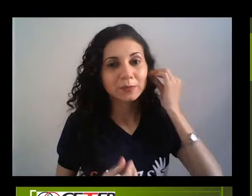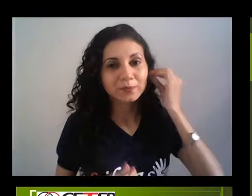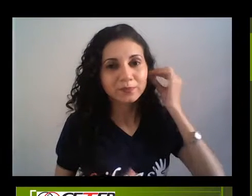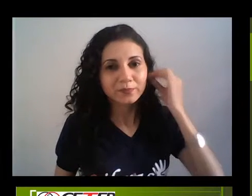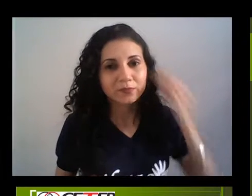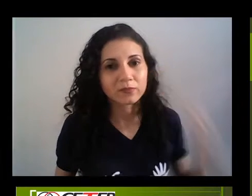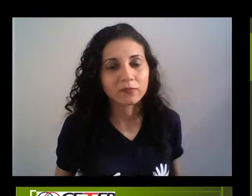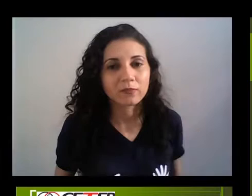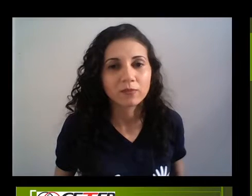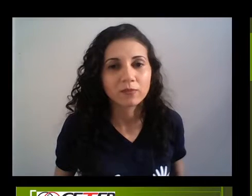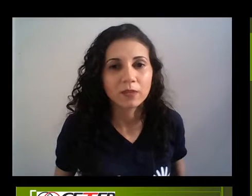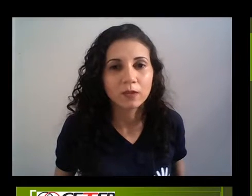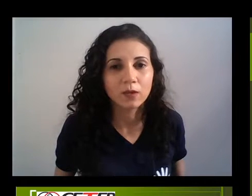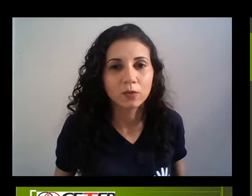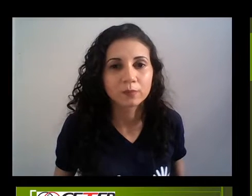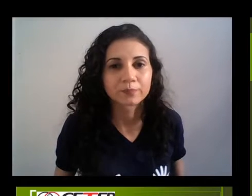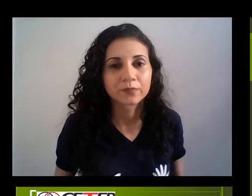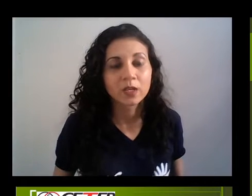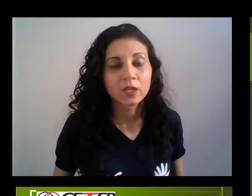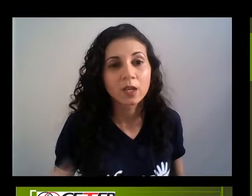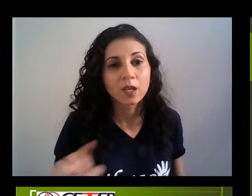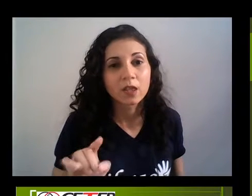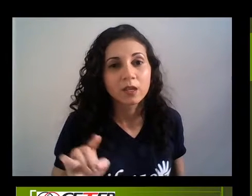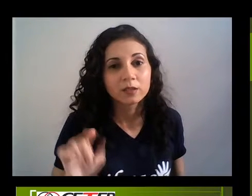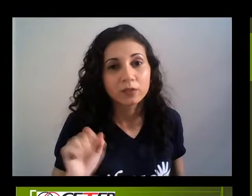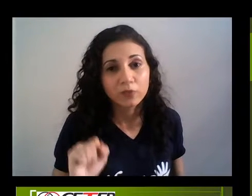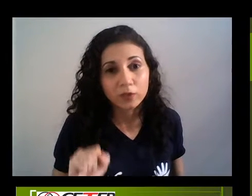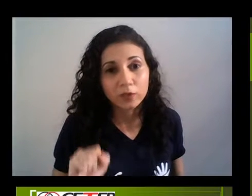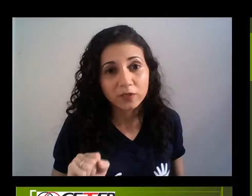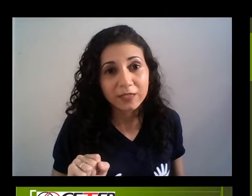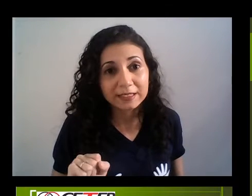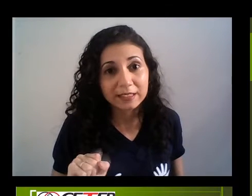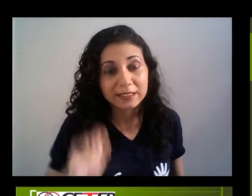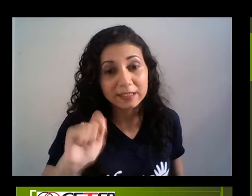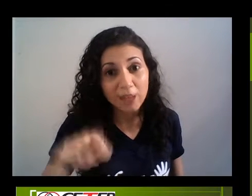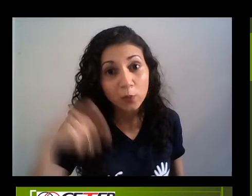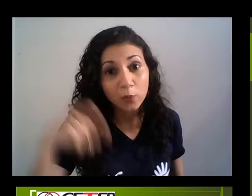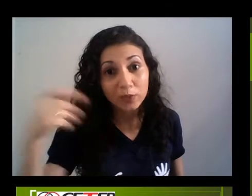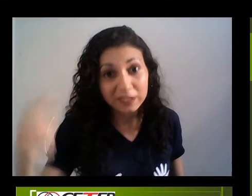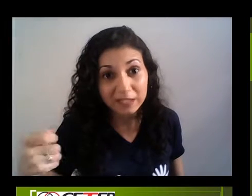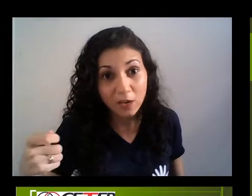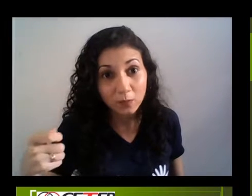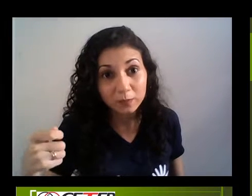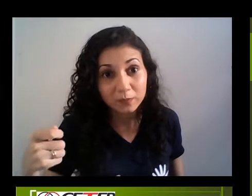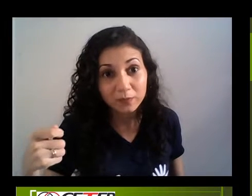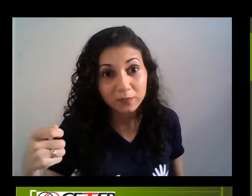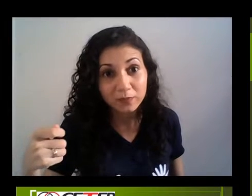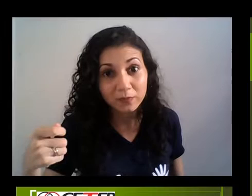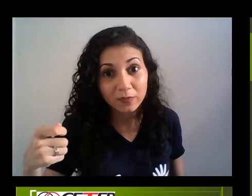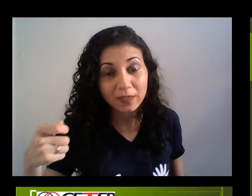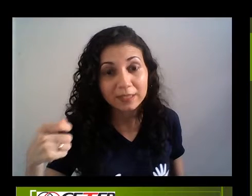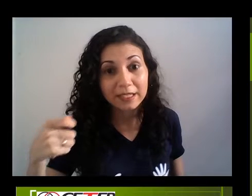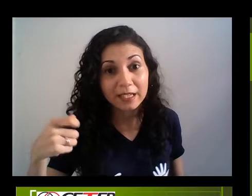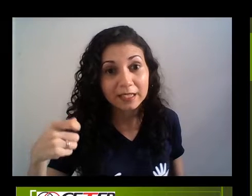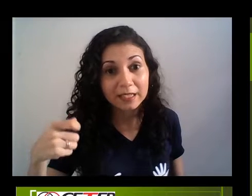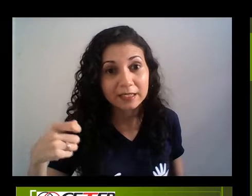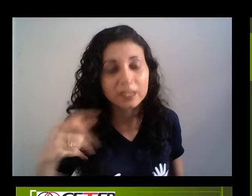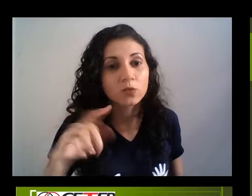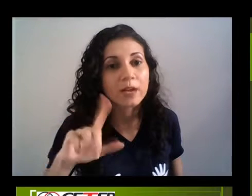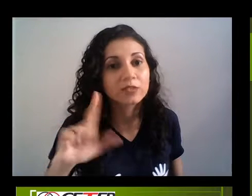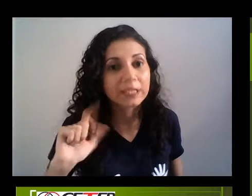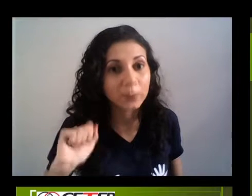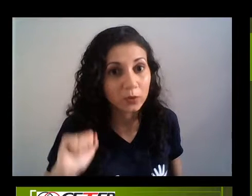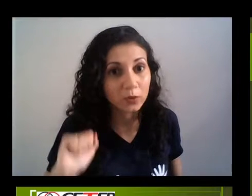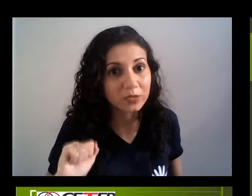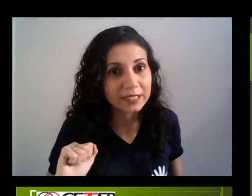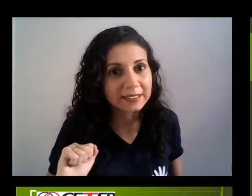boa. Ó, se eu fosse fazer sinal por sinal, seria assim, que no